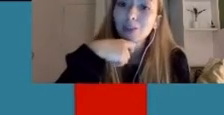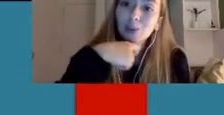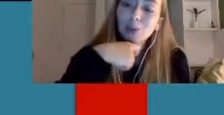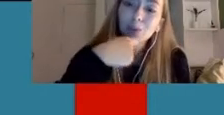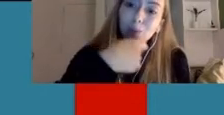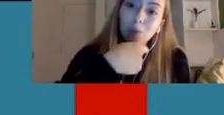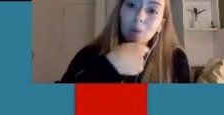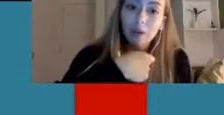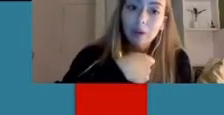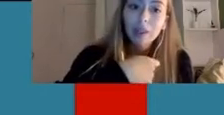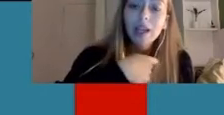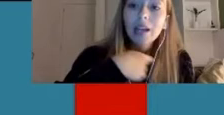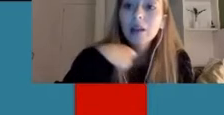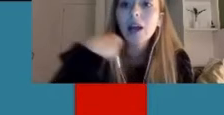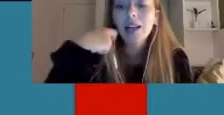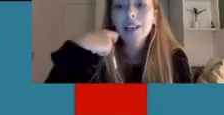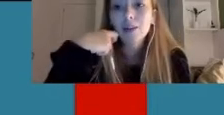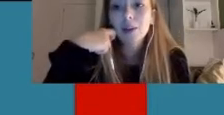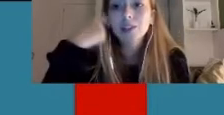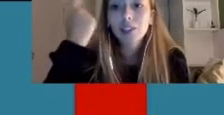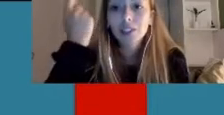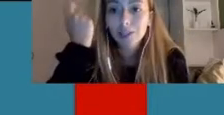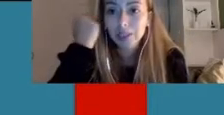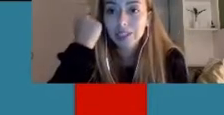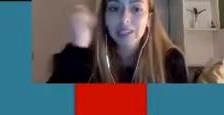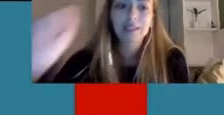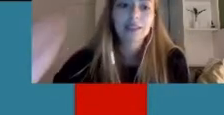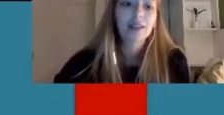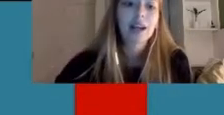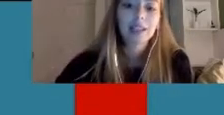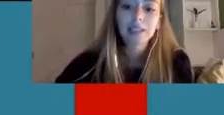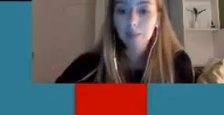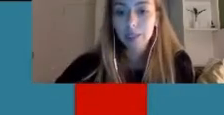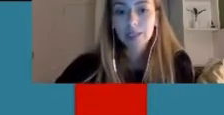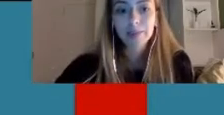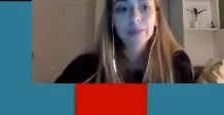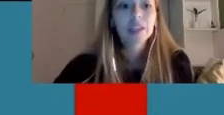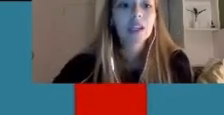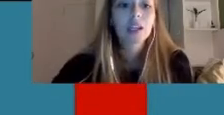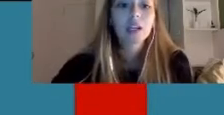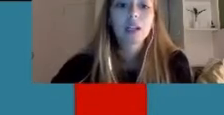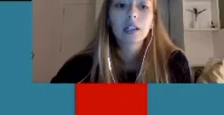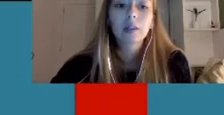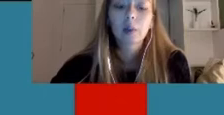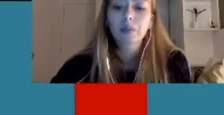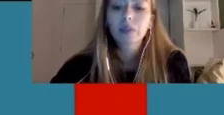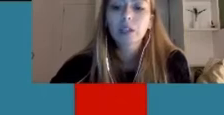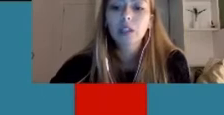Brasil os surdos usam como língua materna a língua de sinais brasileira, a Libras.